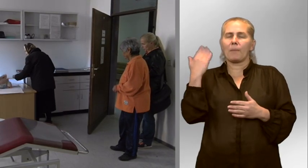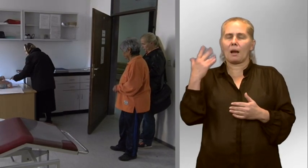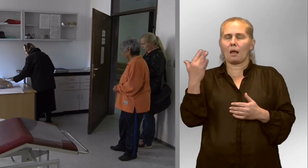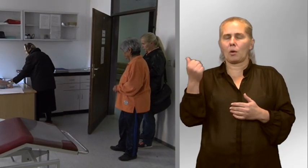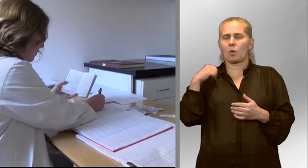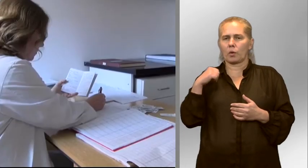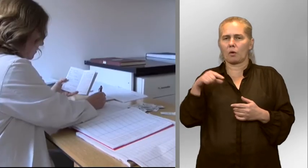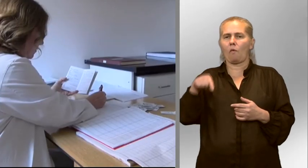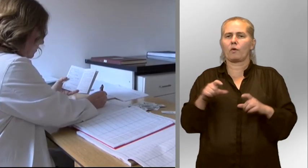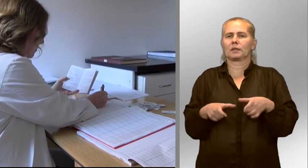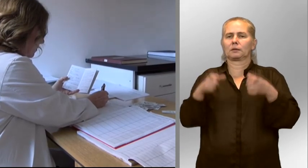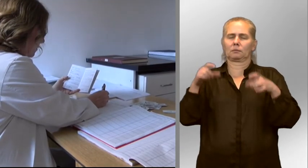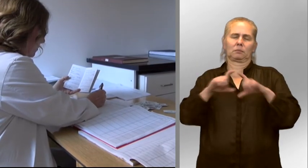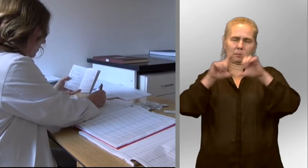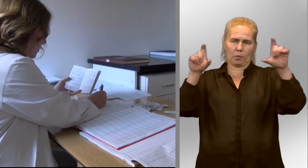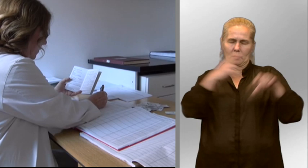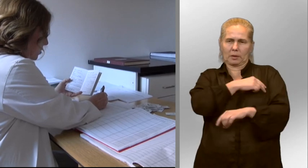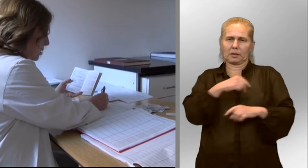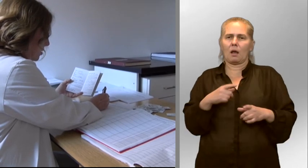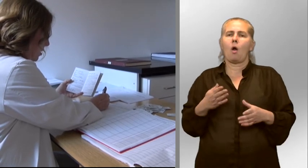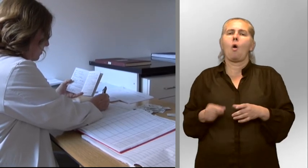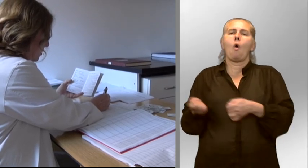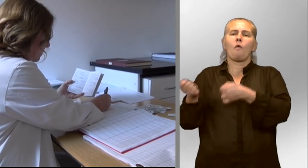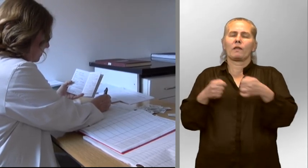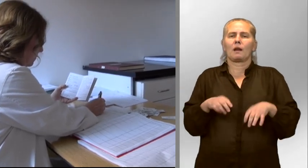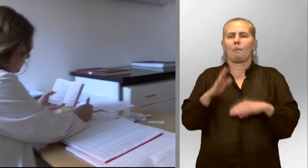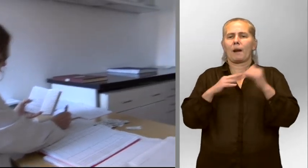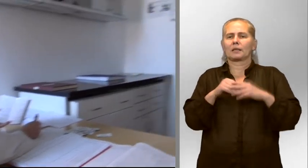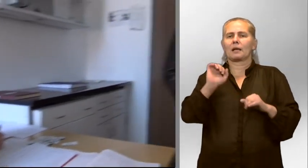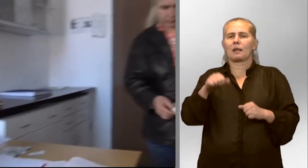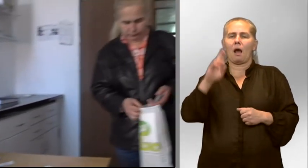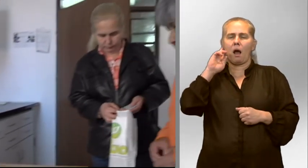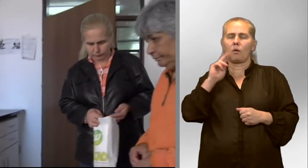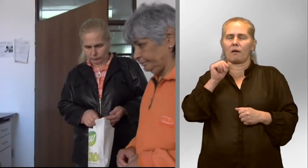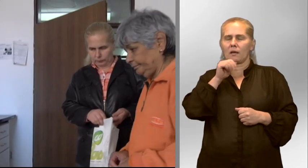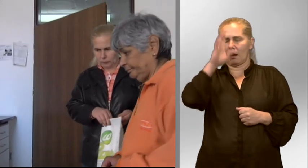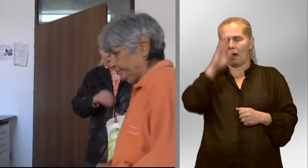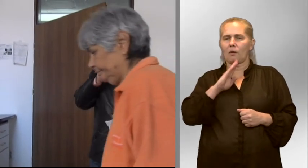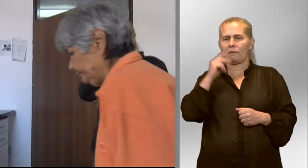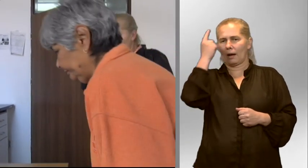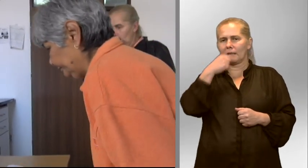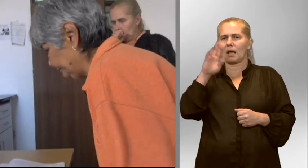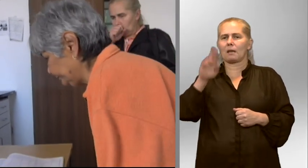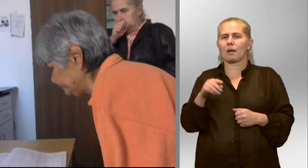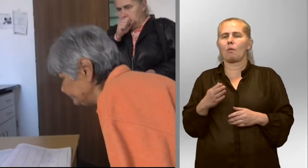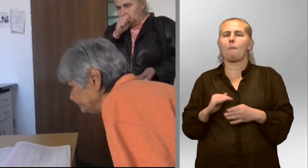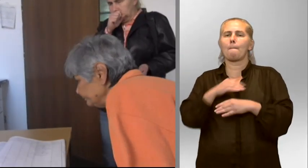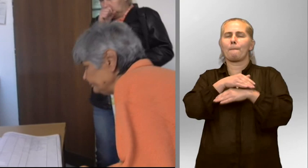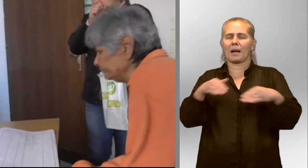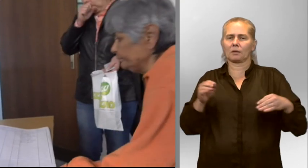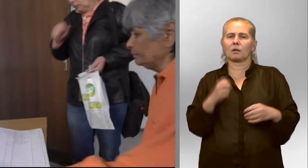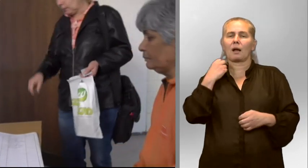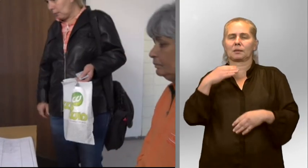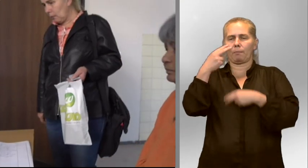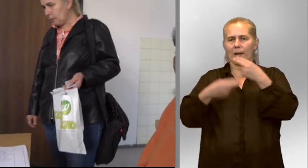oštećenim sluhom. Pre nekoliko godina u ovoj zdravstvenoj ustanovi uvedena je praksa da gluva i nagluva lica imaju